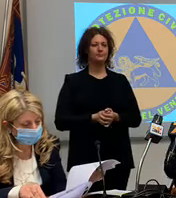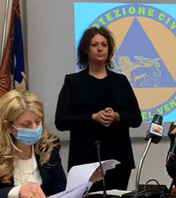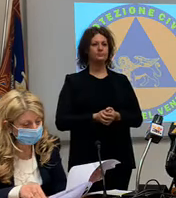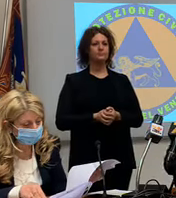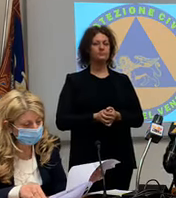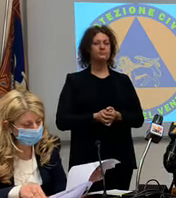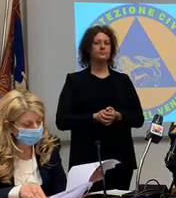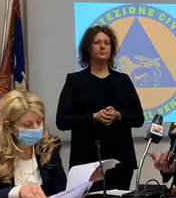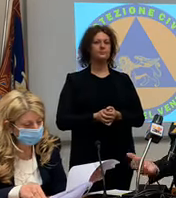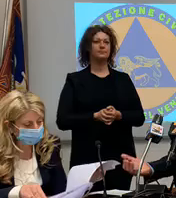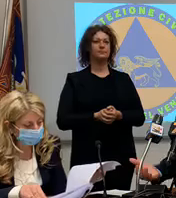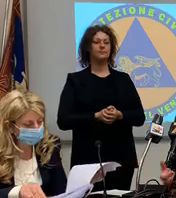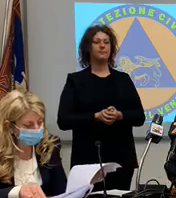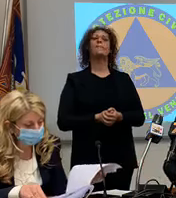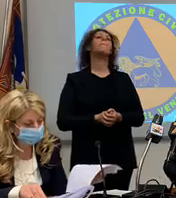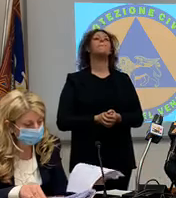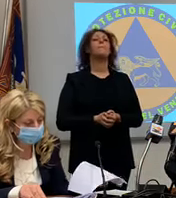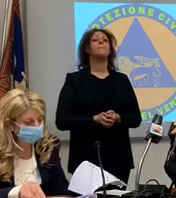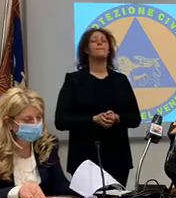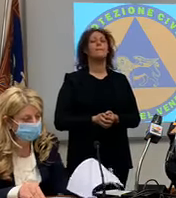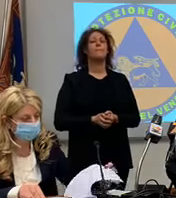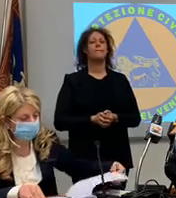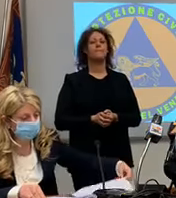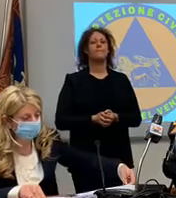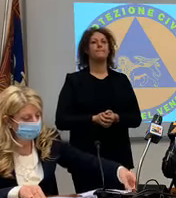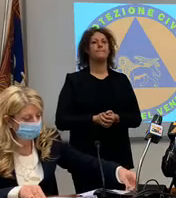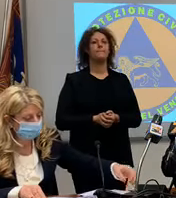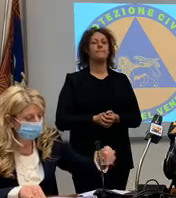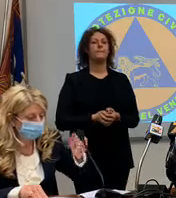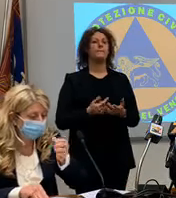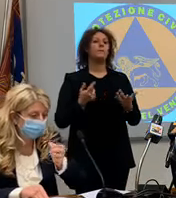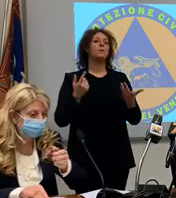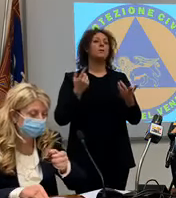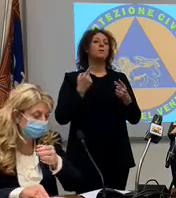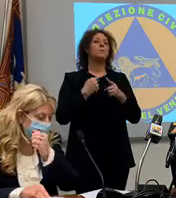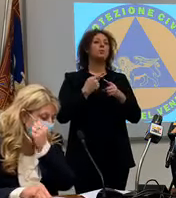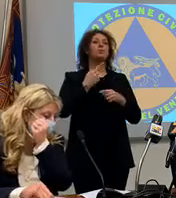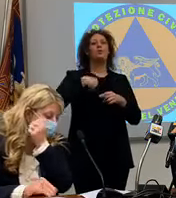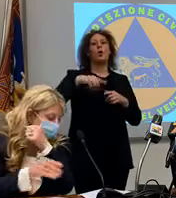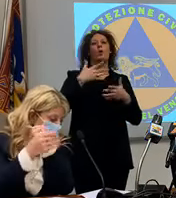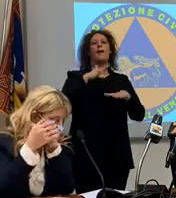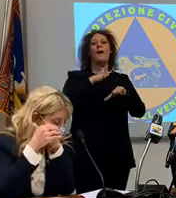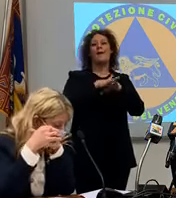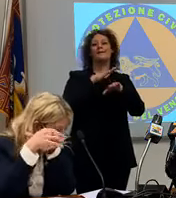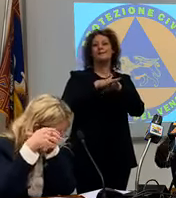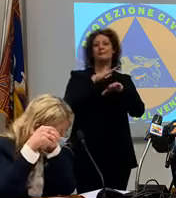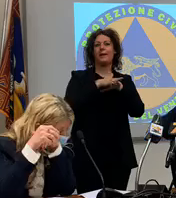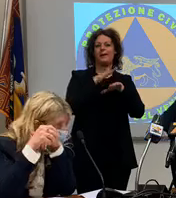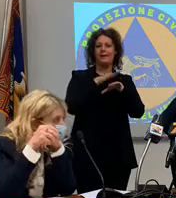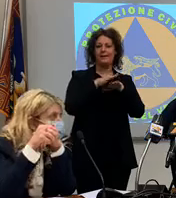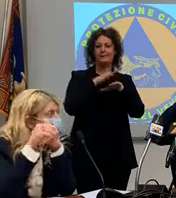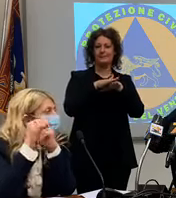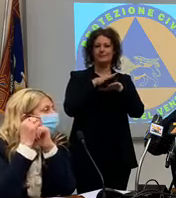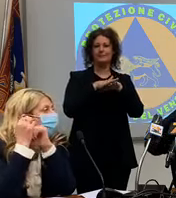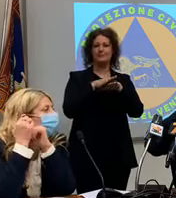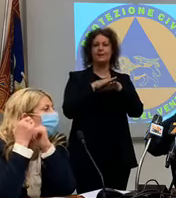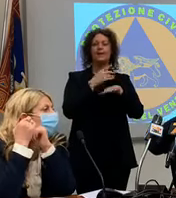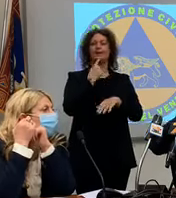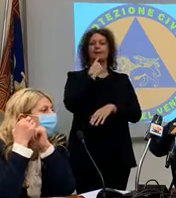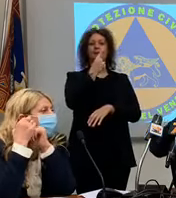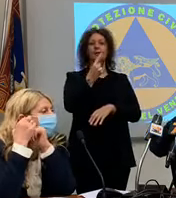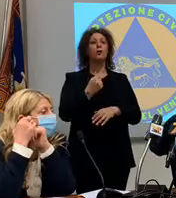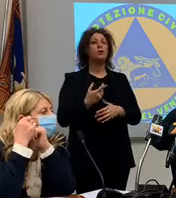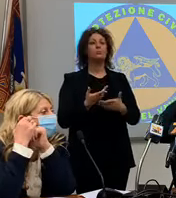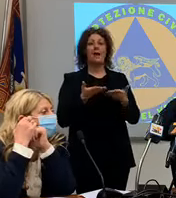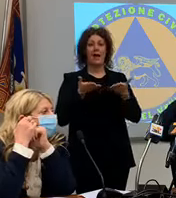e dico anche per l'esperienza che ci siamo fatti con con i colleghi con la dottoressa con tutti che qui non è che va a zero